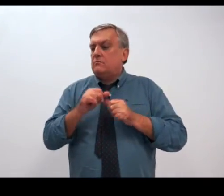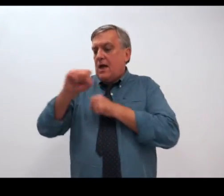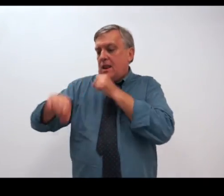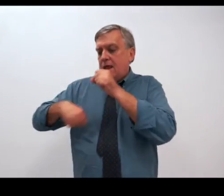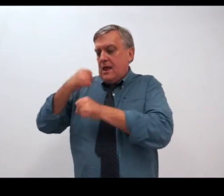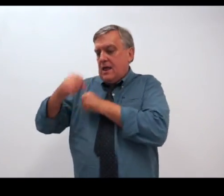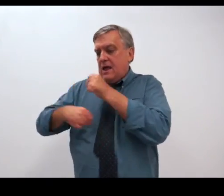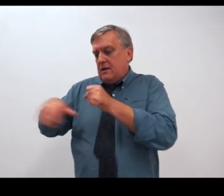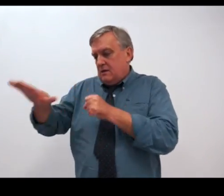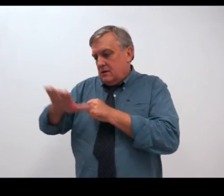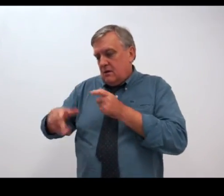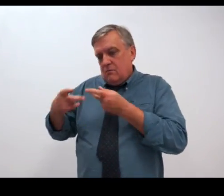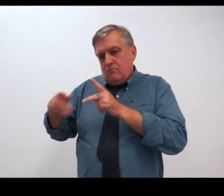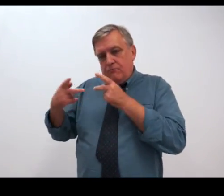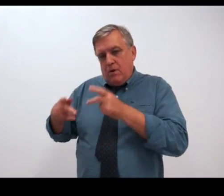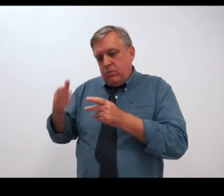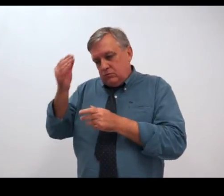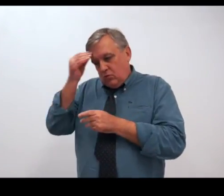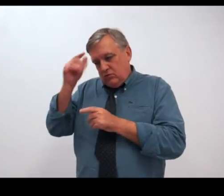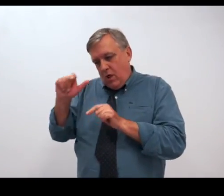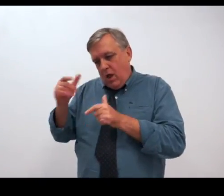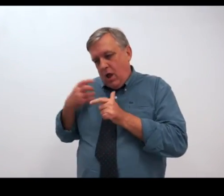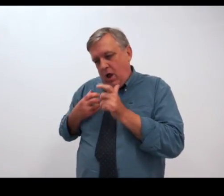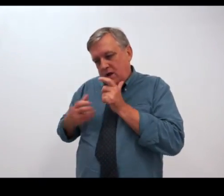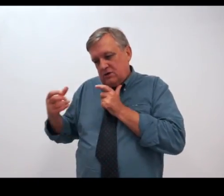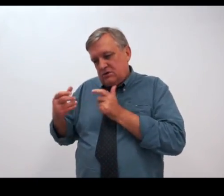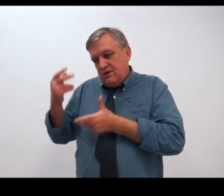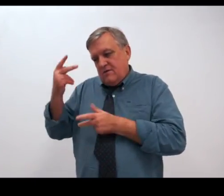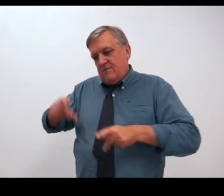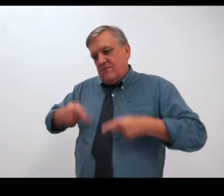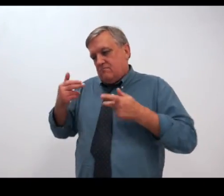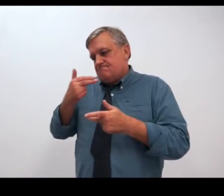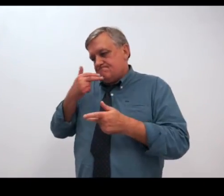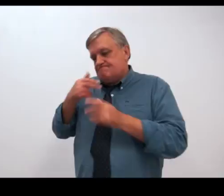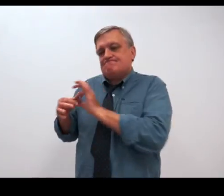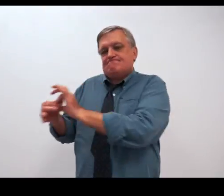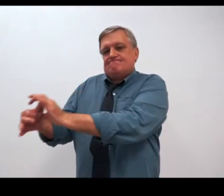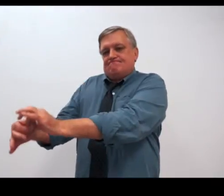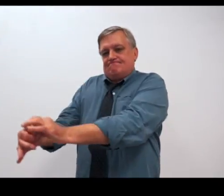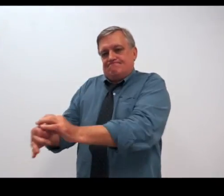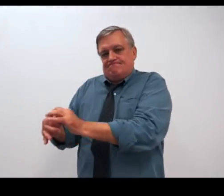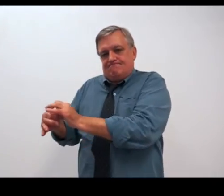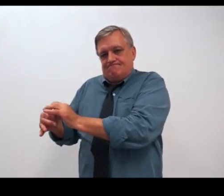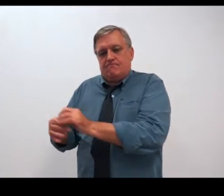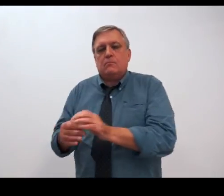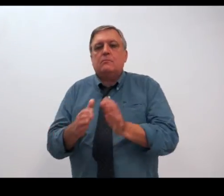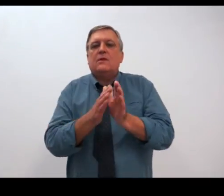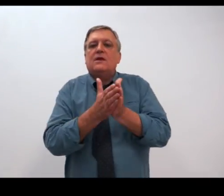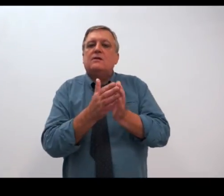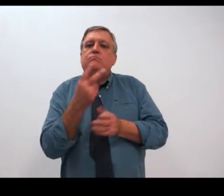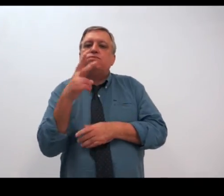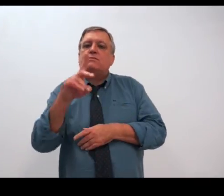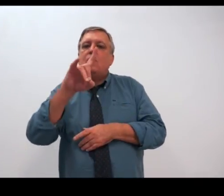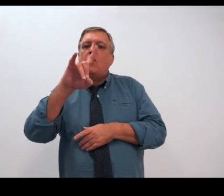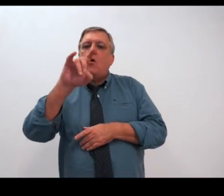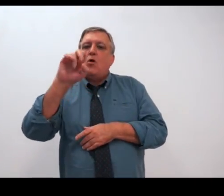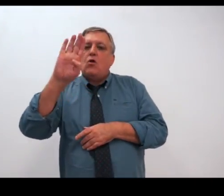Bienvenue dans la culture sourde qui a su cimenter au fil des années une population consciente de ses richesses et de son art de vivre.